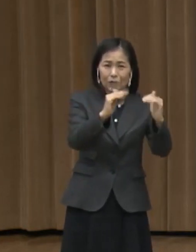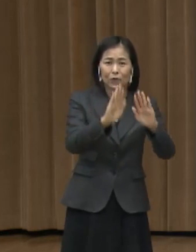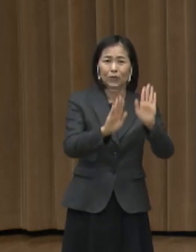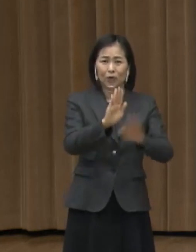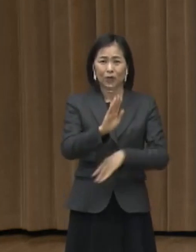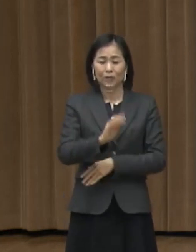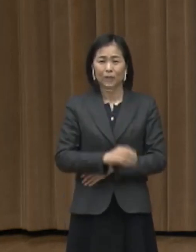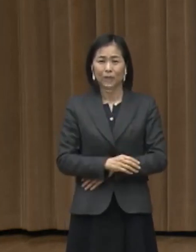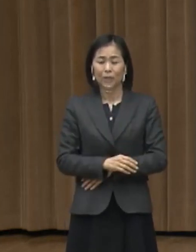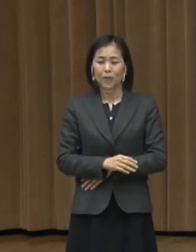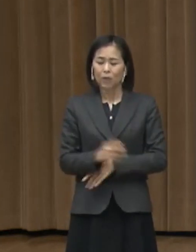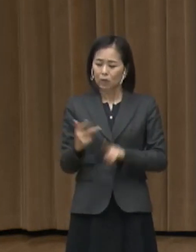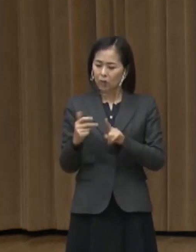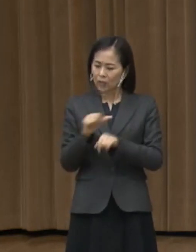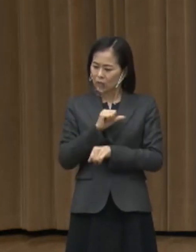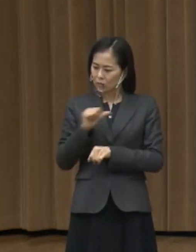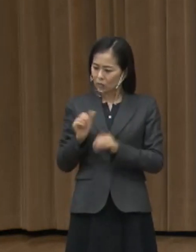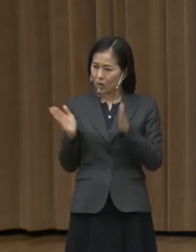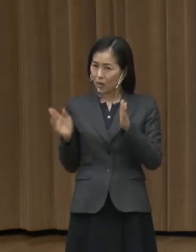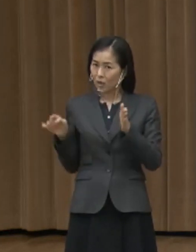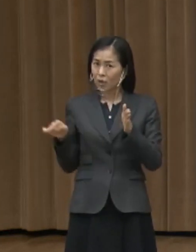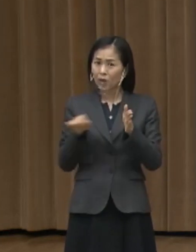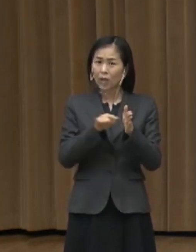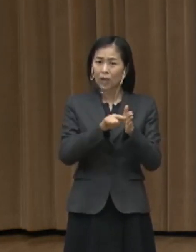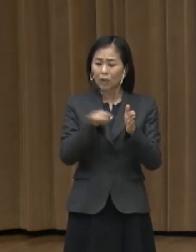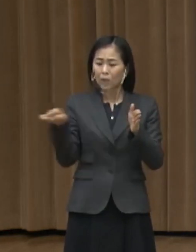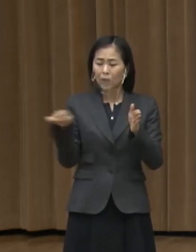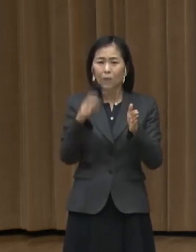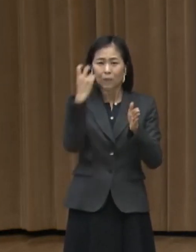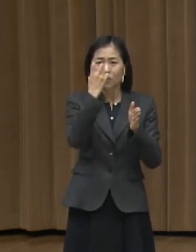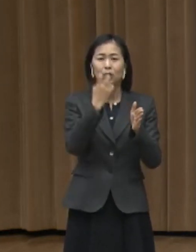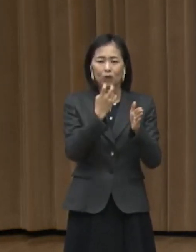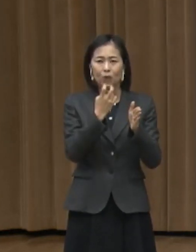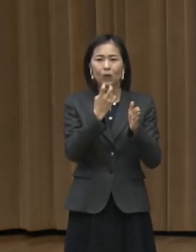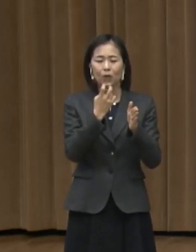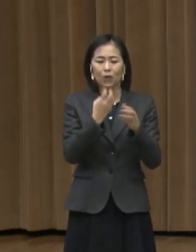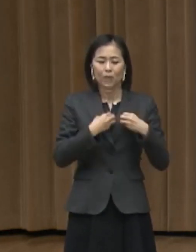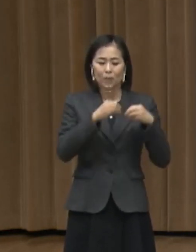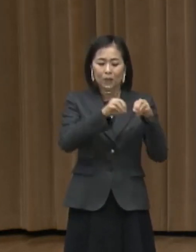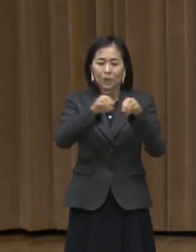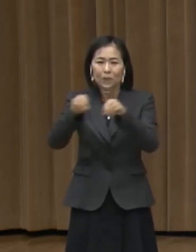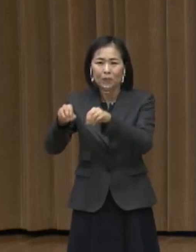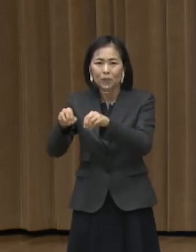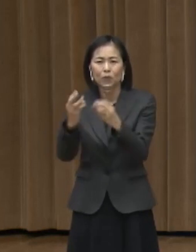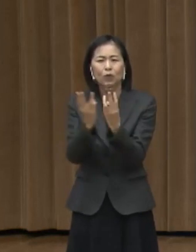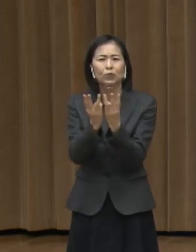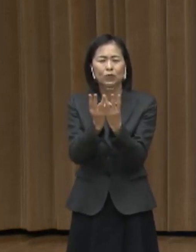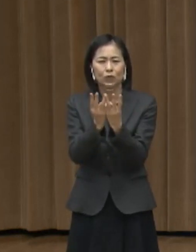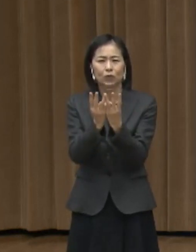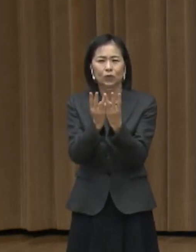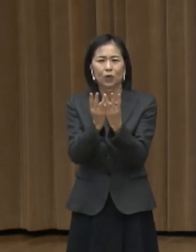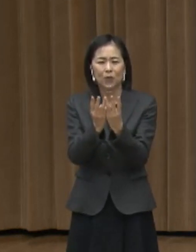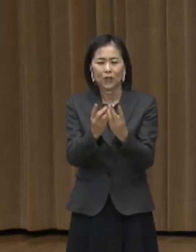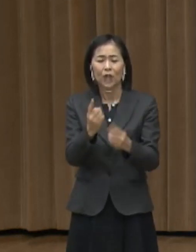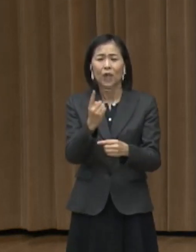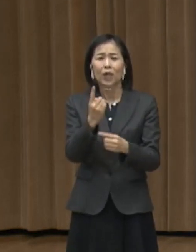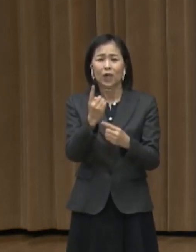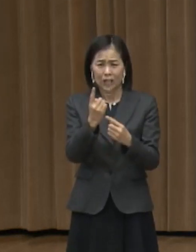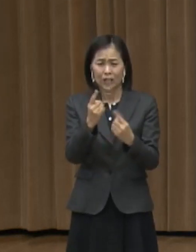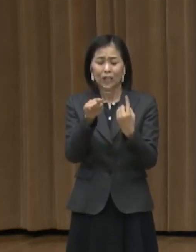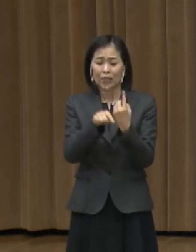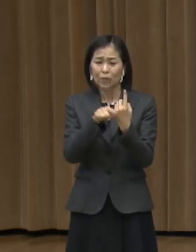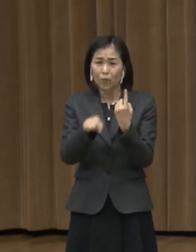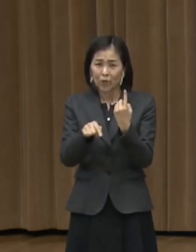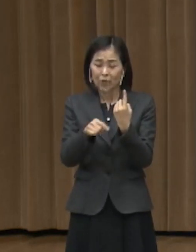この1週間5日間単位でいうところの再生産数、実効再生産数はまだ1を切ってはいるもの